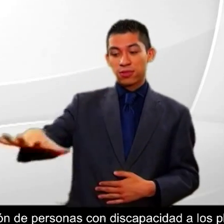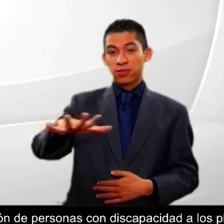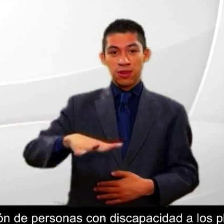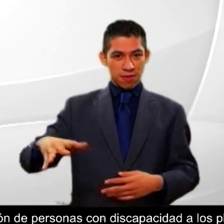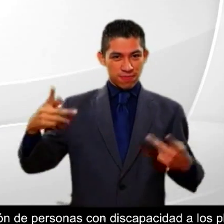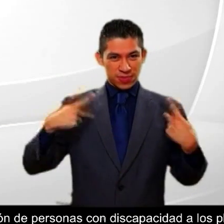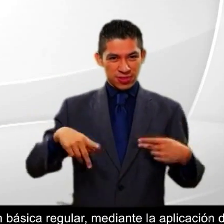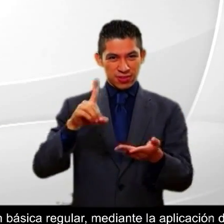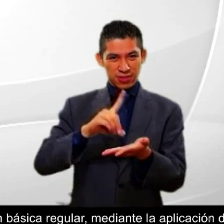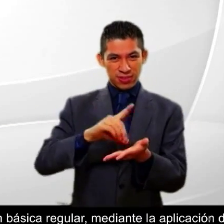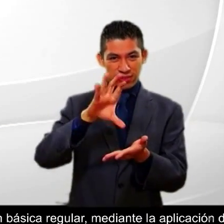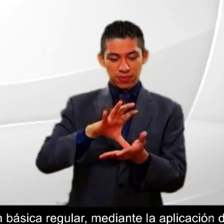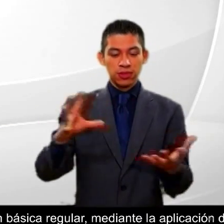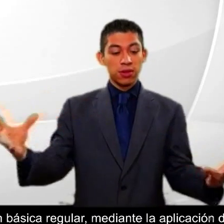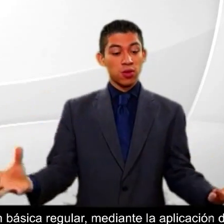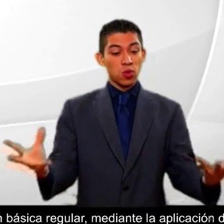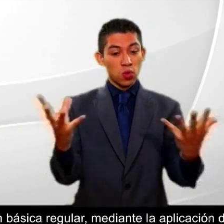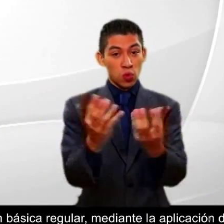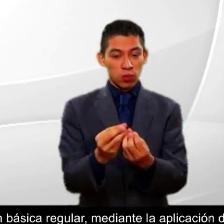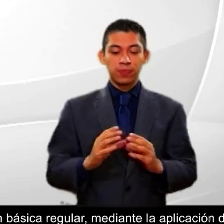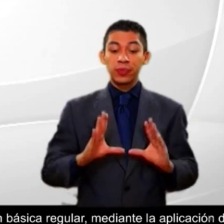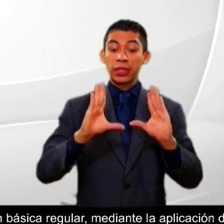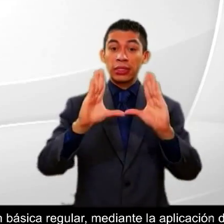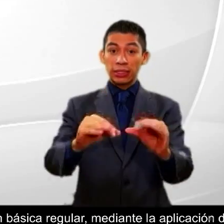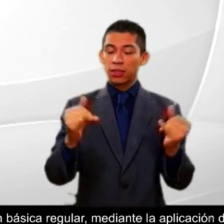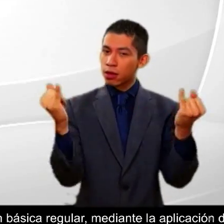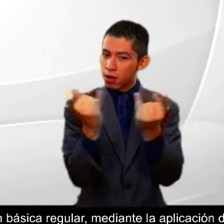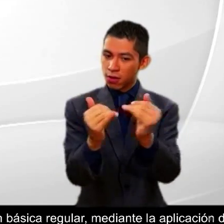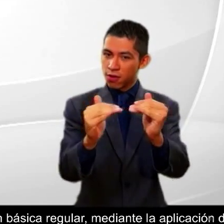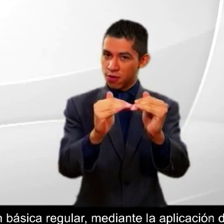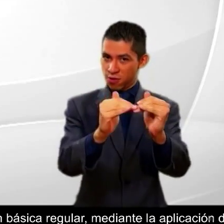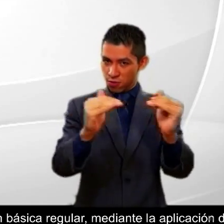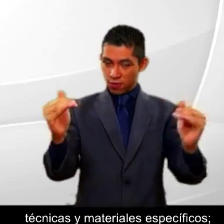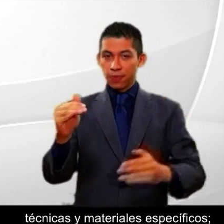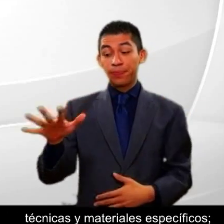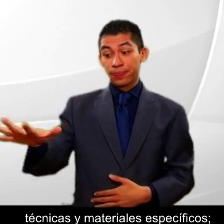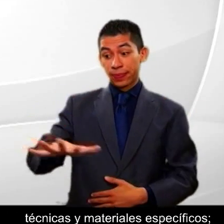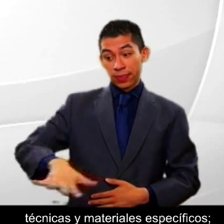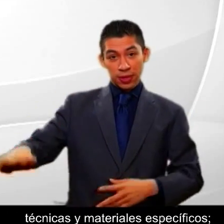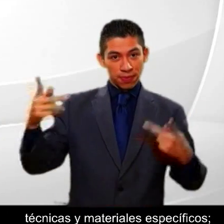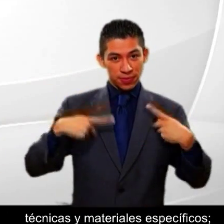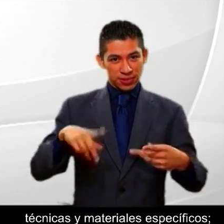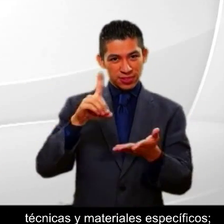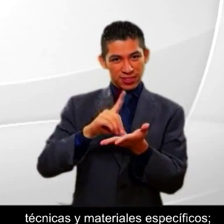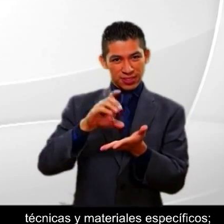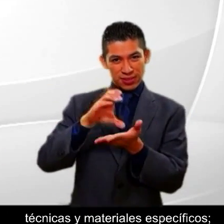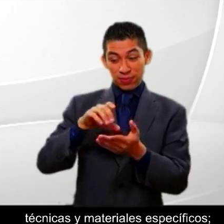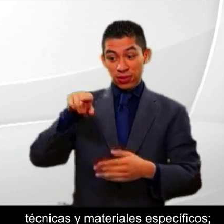los planteles de educación básica regular Mediante la aplicación de métodos técnicas y materiales específicos